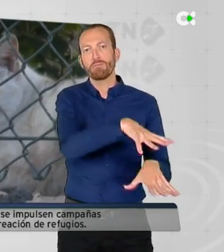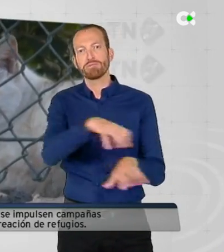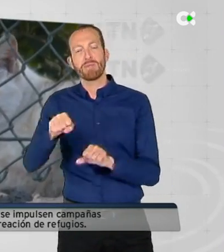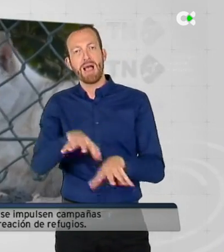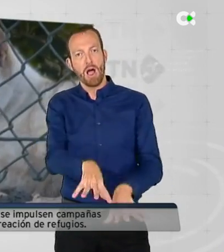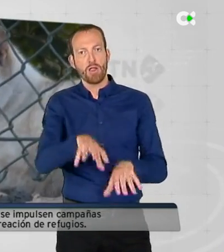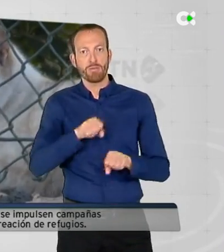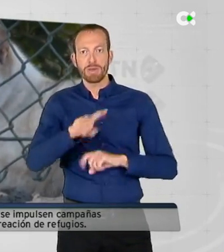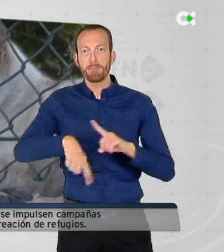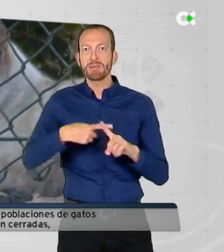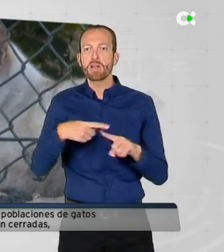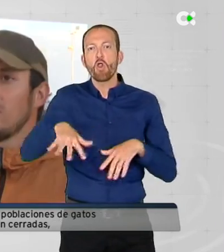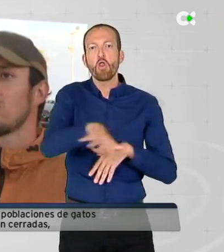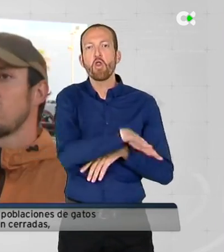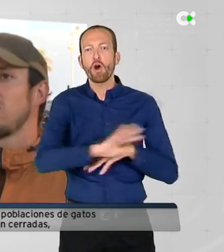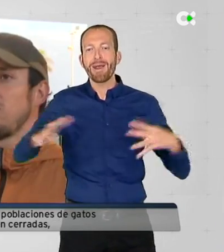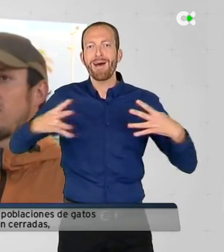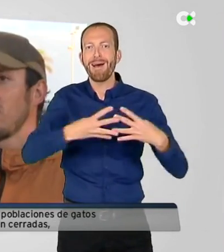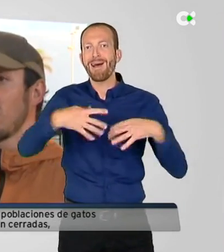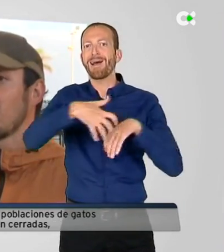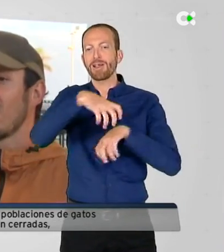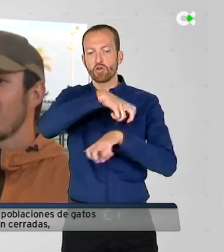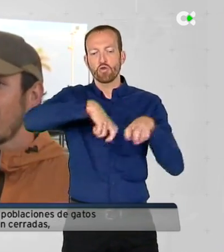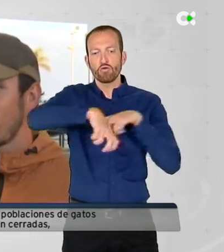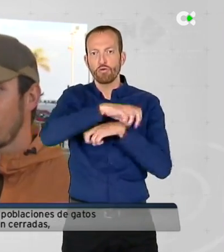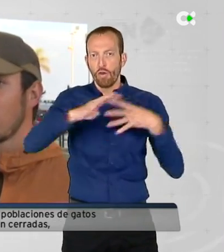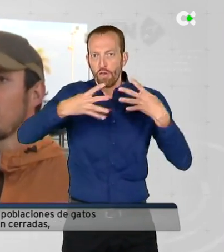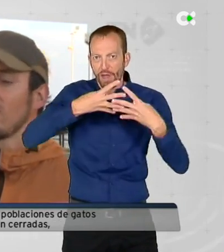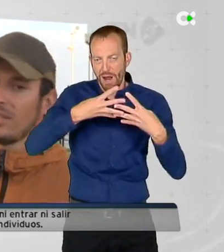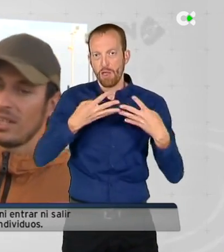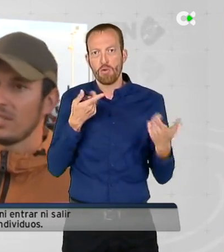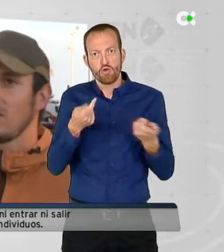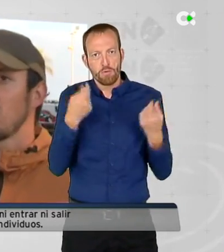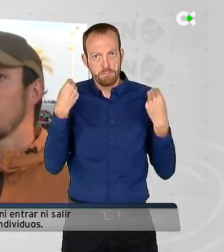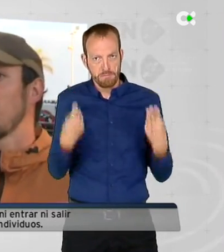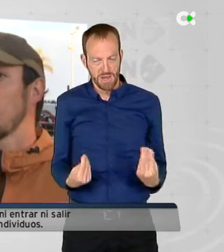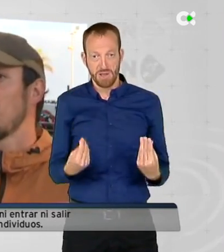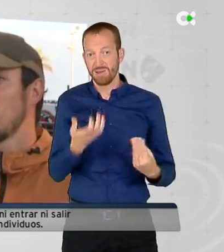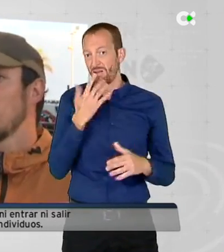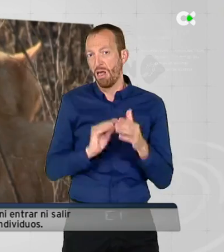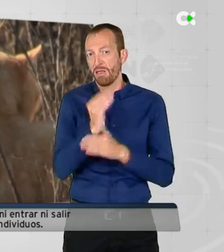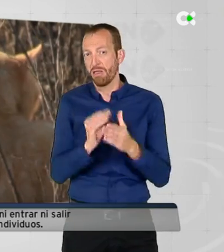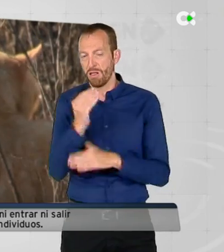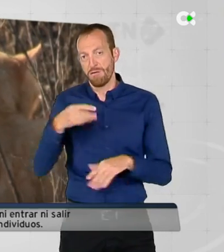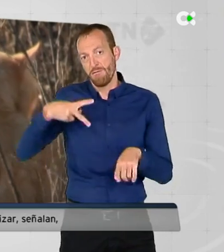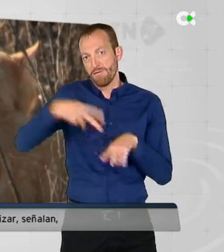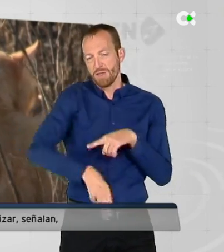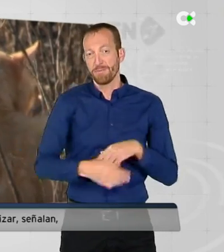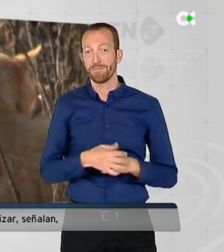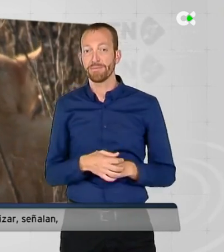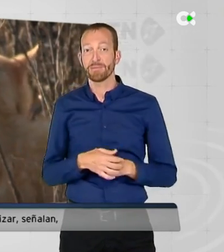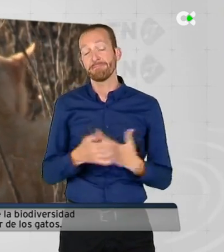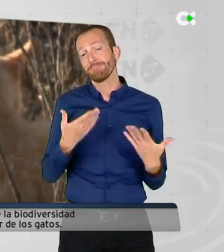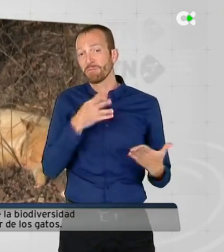creación de refugios. Un control sobre las poblaciones de gatos y que estén cerradas, que no puedan ni entrar ni salir nuevos individuos. Para garantizar